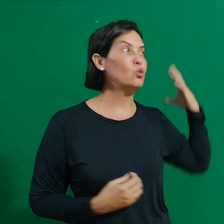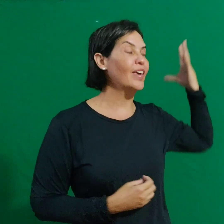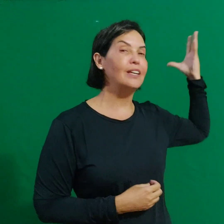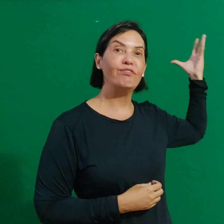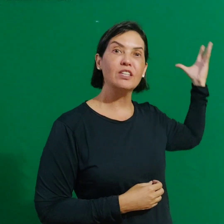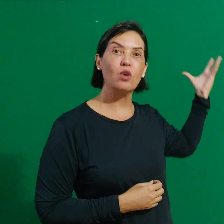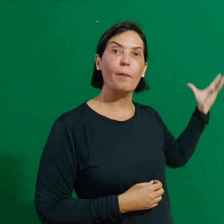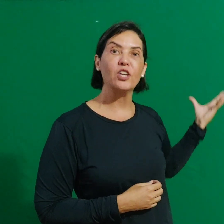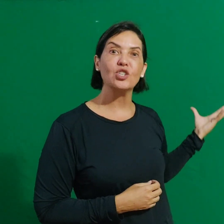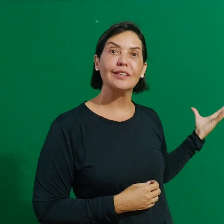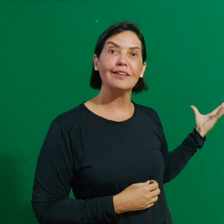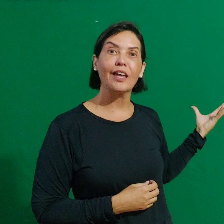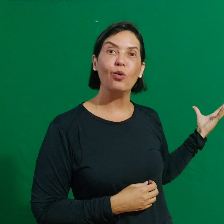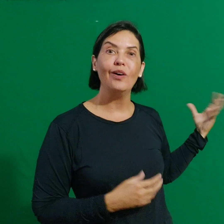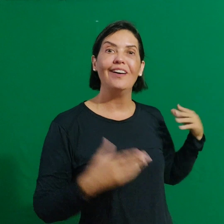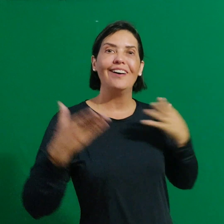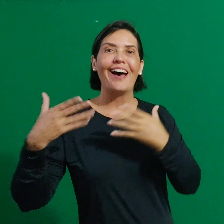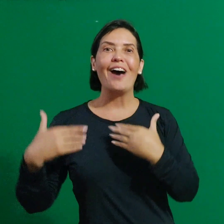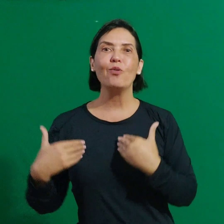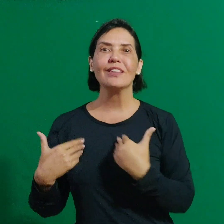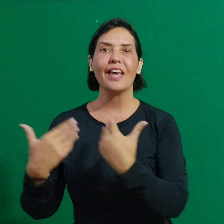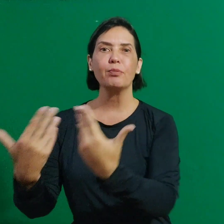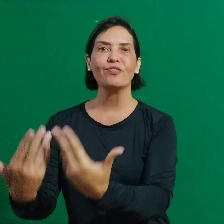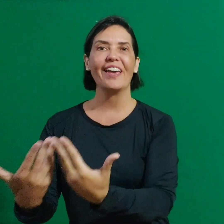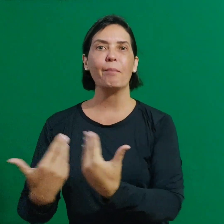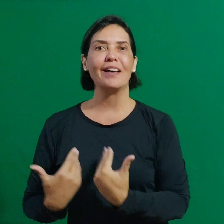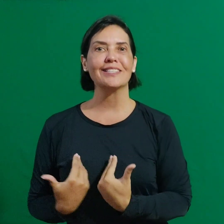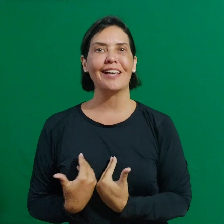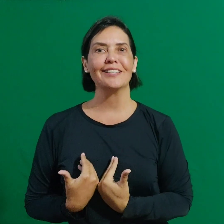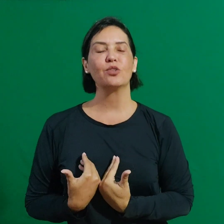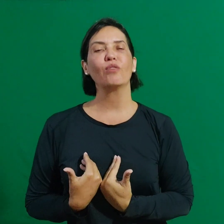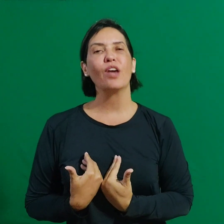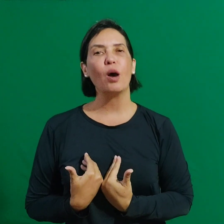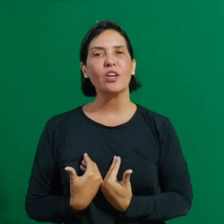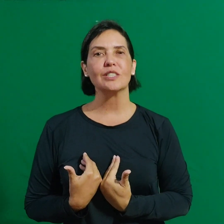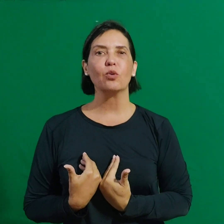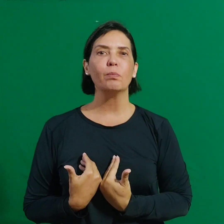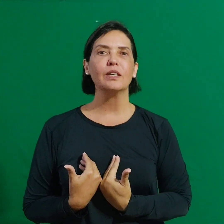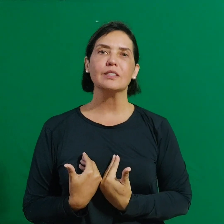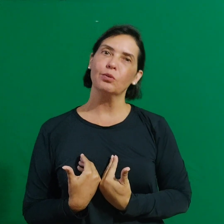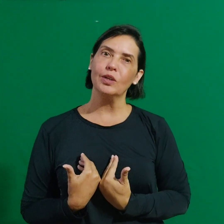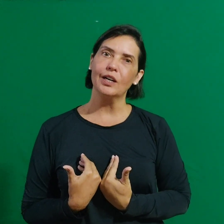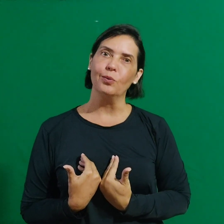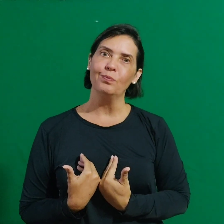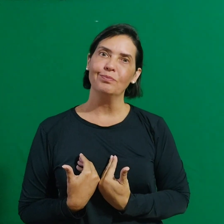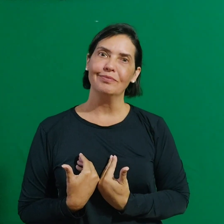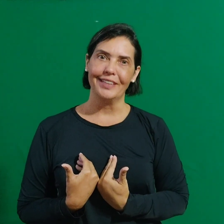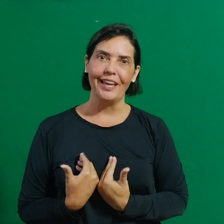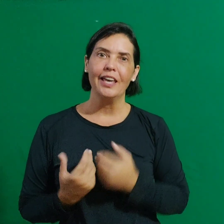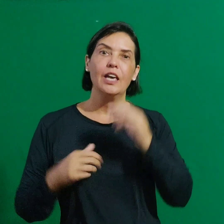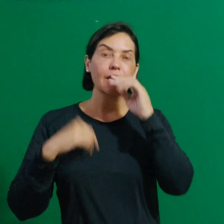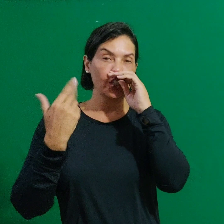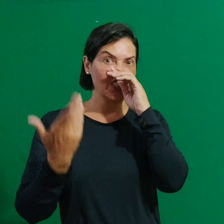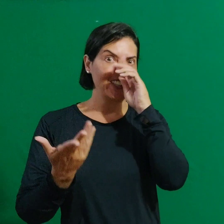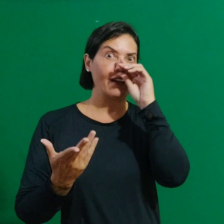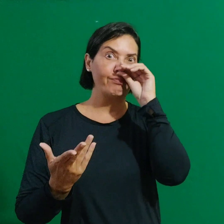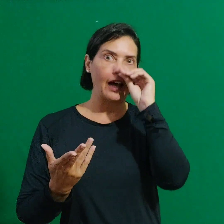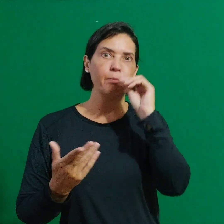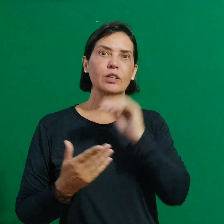que ele visualmente entendeu, o intérprete vai repassar se houve realmente essa compreensão ou não, né? Que a gente vai estar abordando